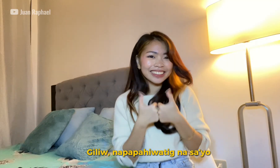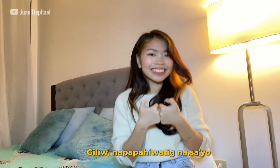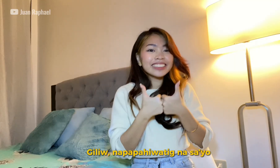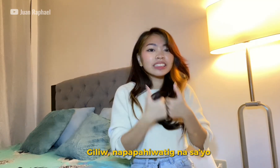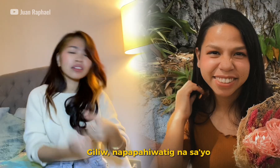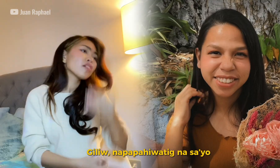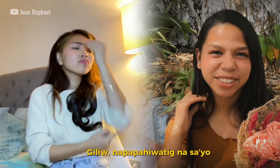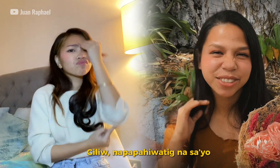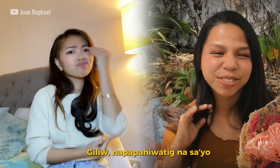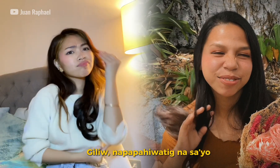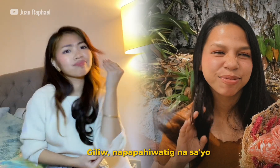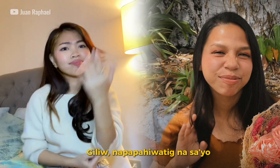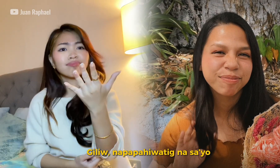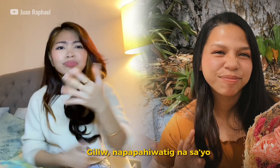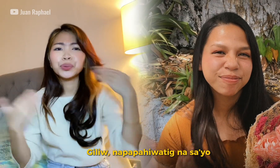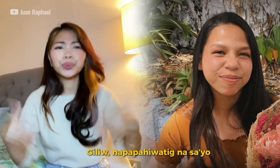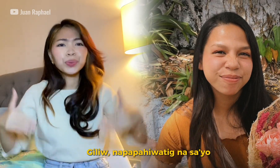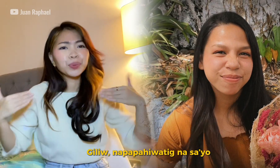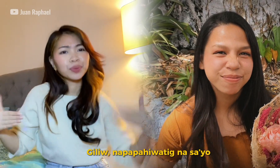Giliw, nagpapahiwatig na sa'yo.